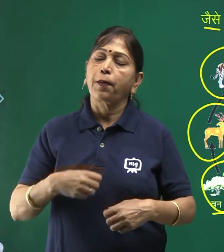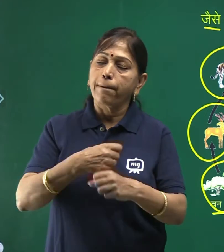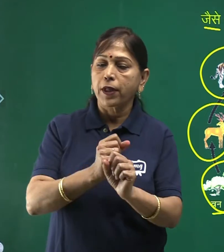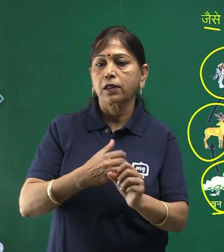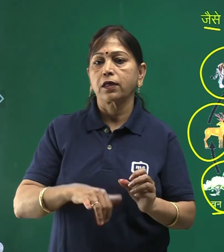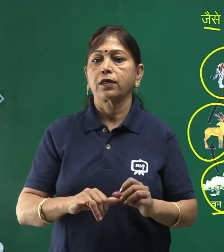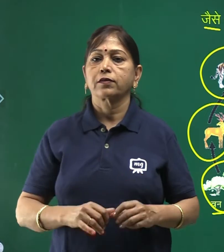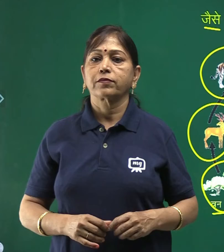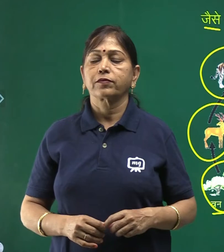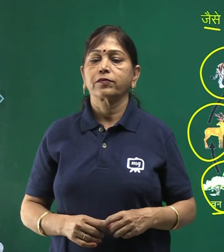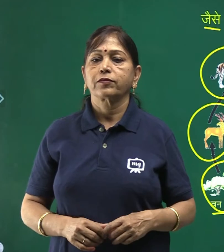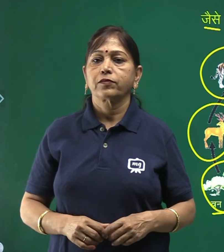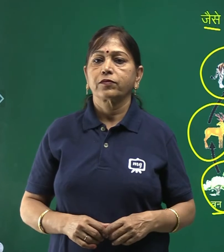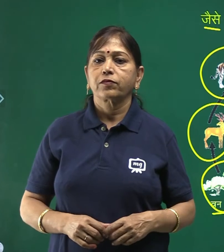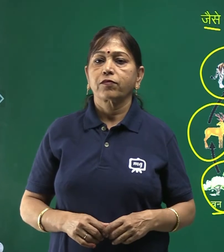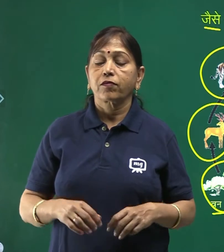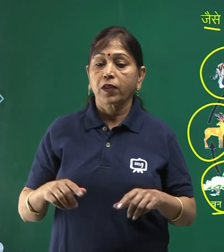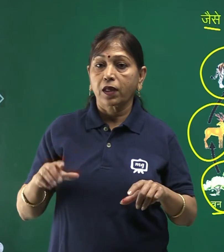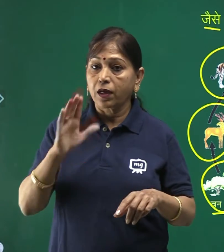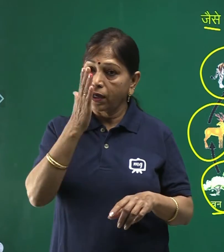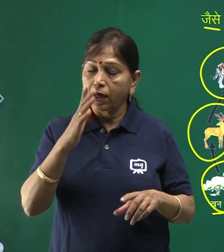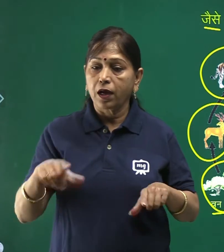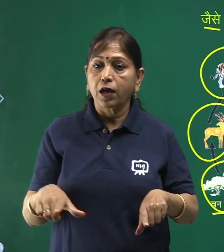बनती है। हरे पौधे,